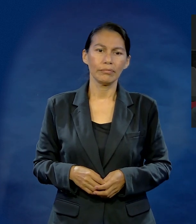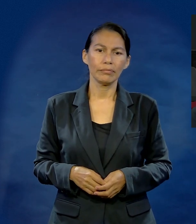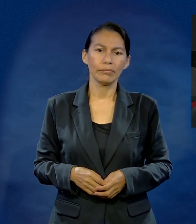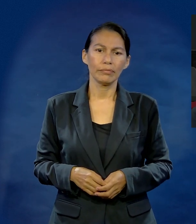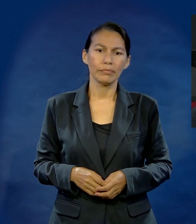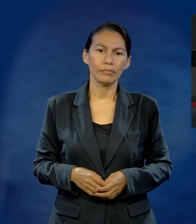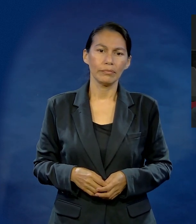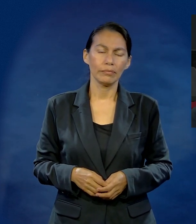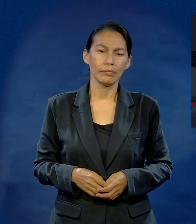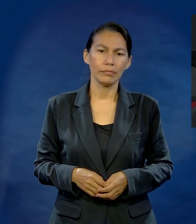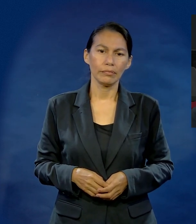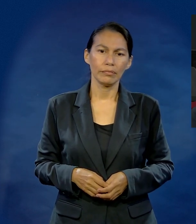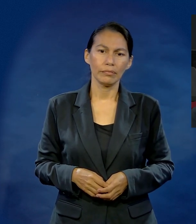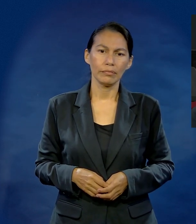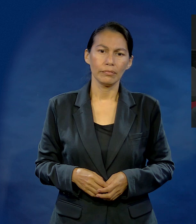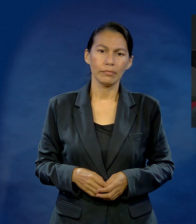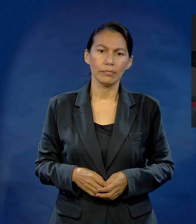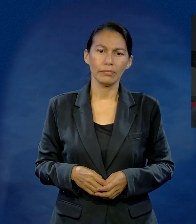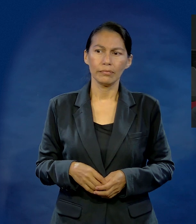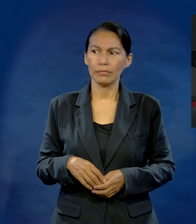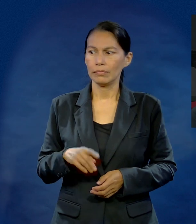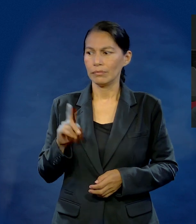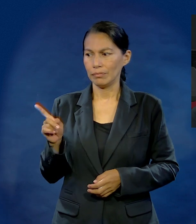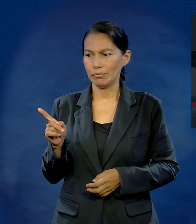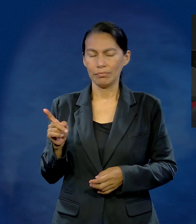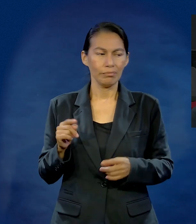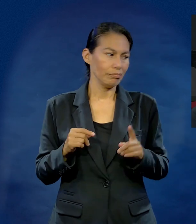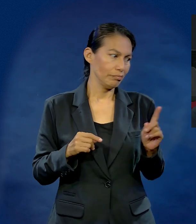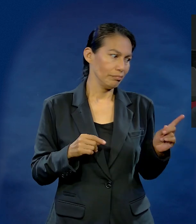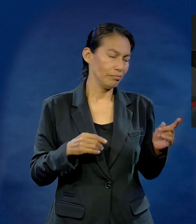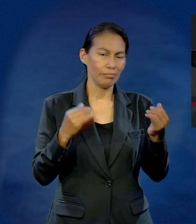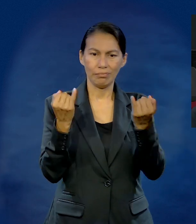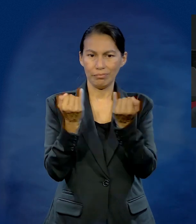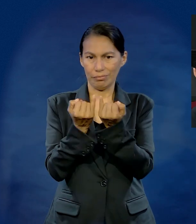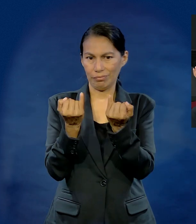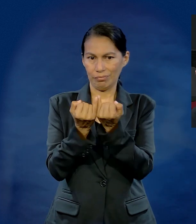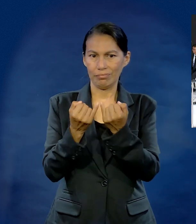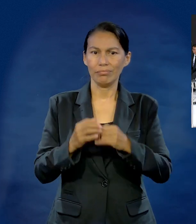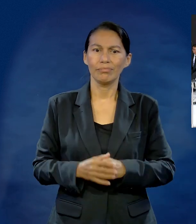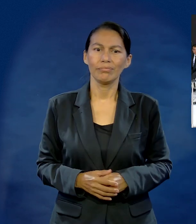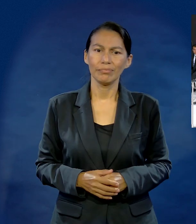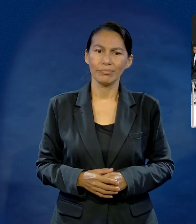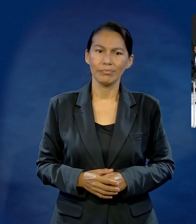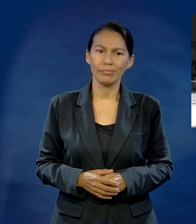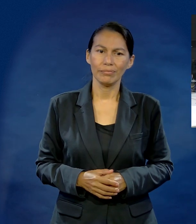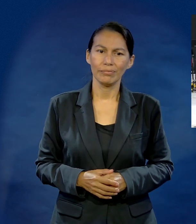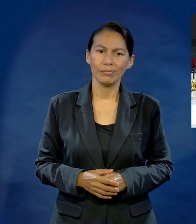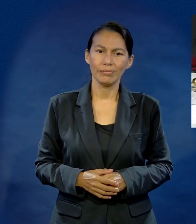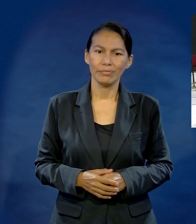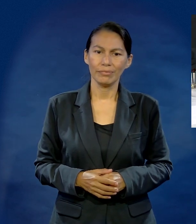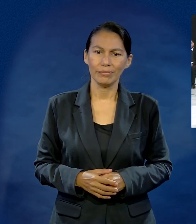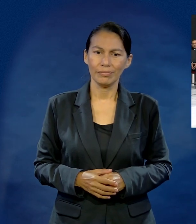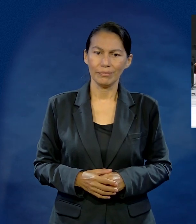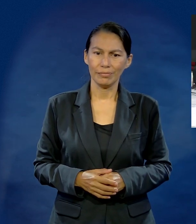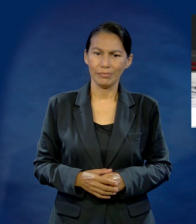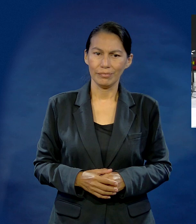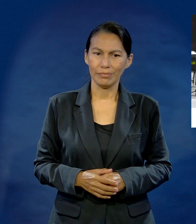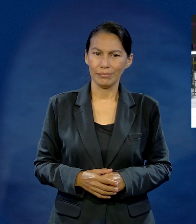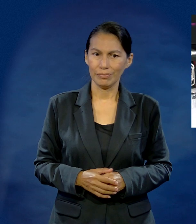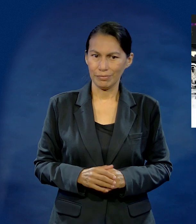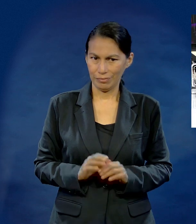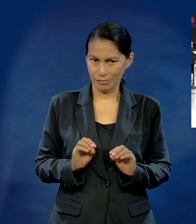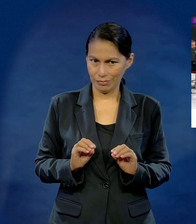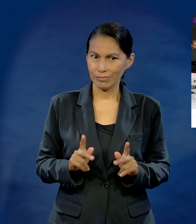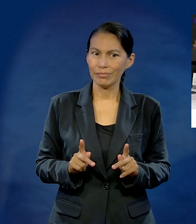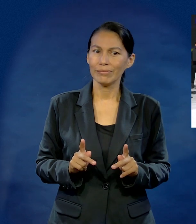Y estaremos maximizando nuestros problemas en crisis. Claro que hay que hablar, pero hay que saber